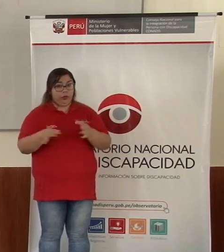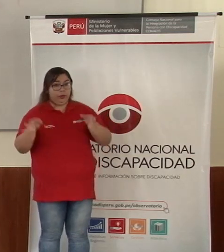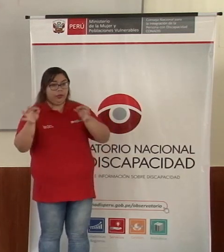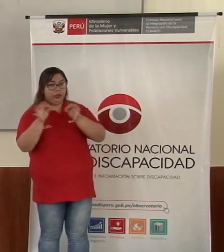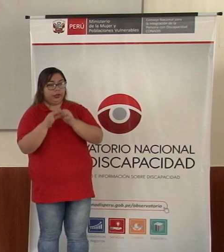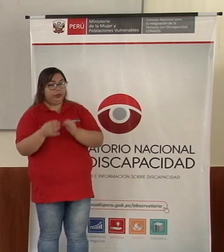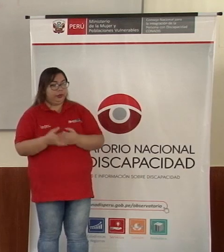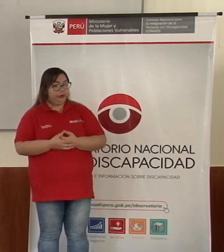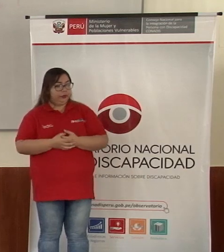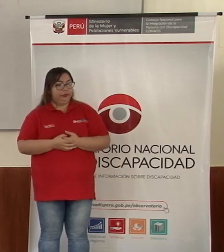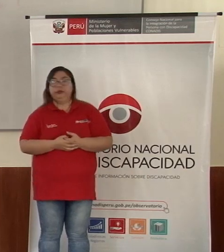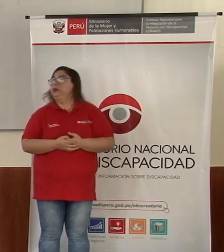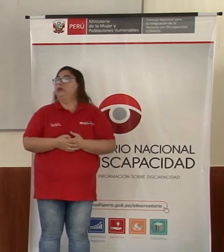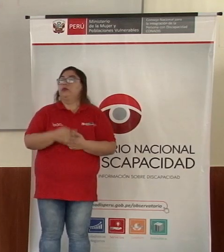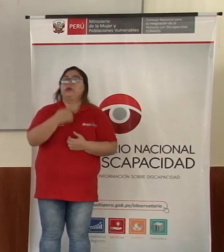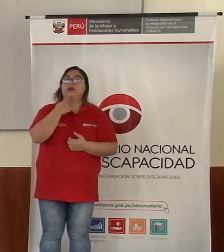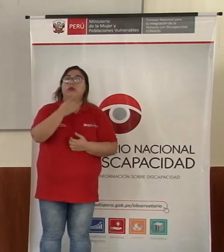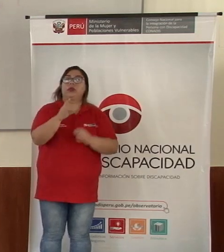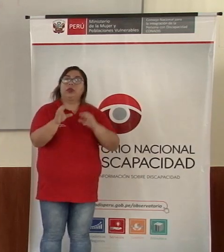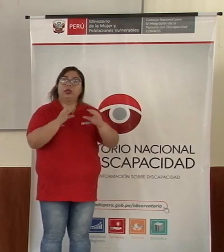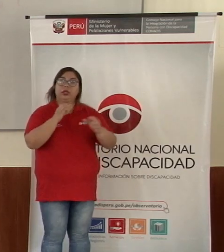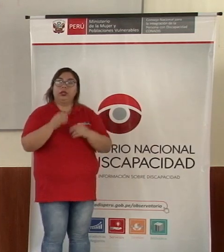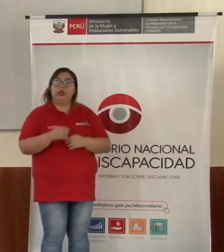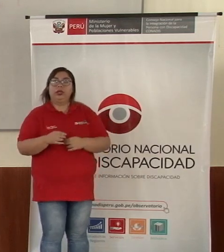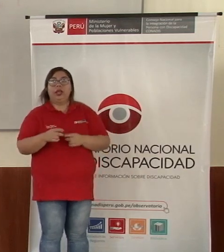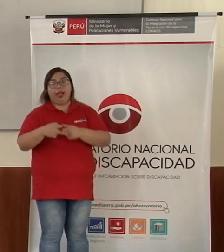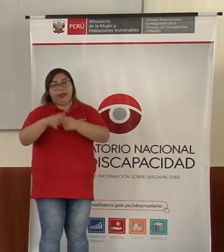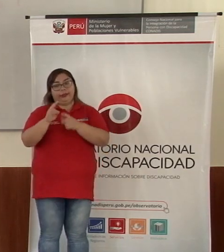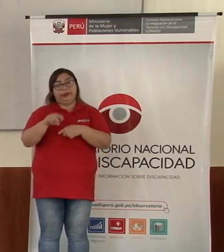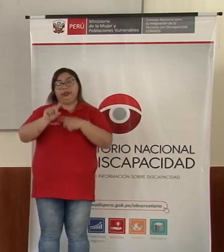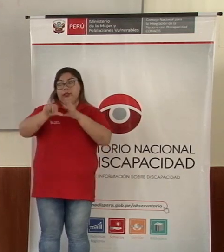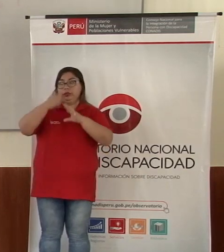interesante, que se los voy a comentar antes de la siguiente diapositiva.